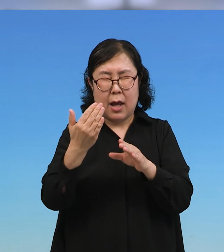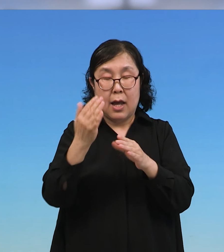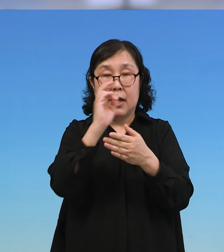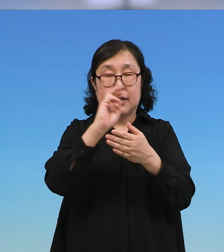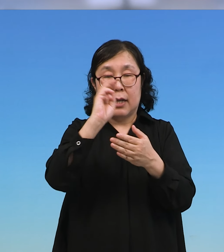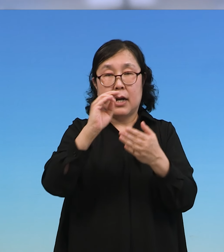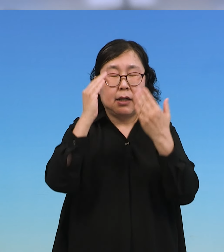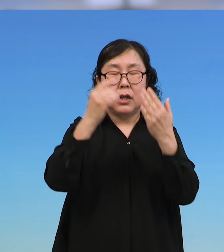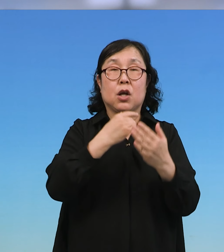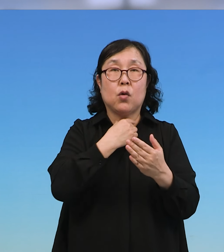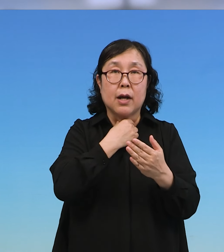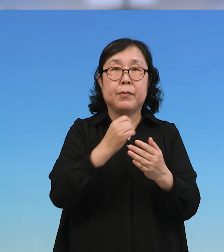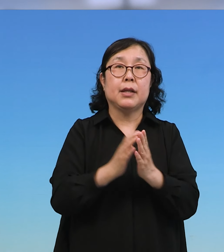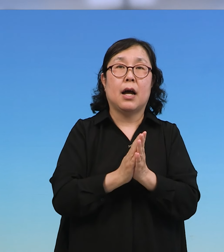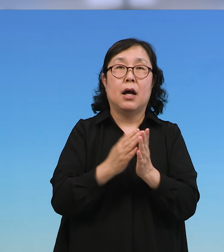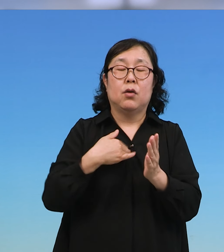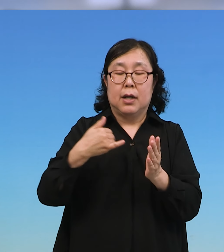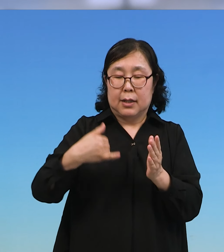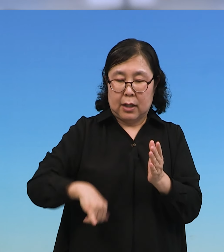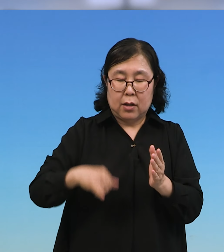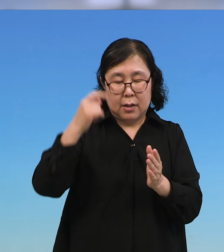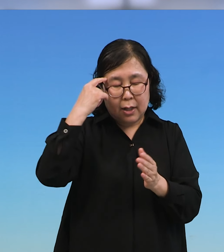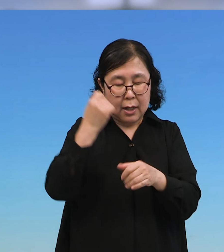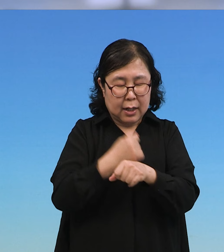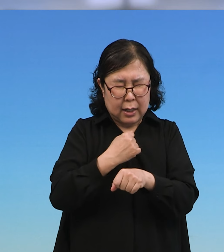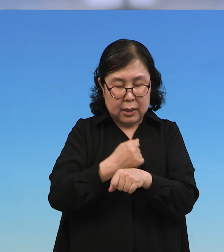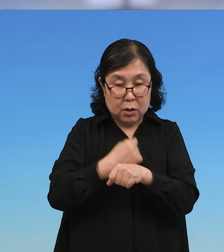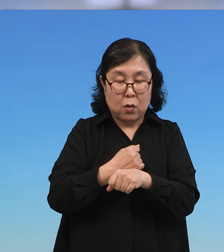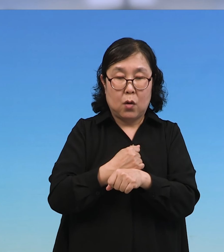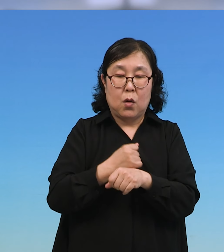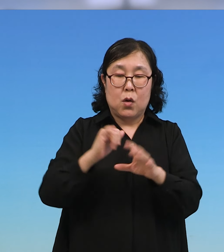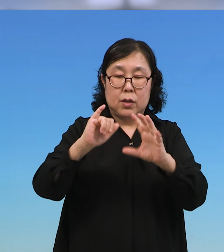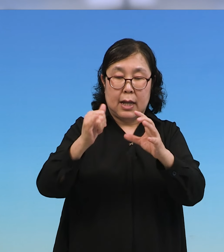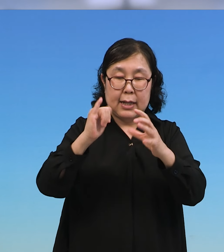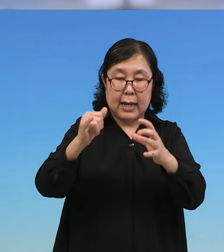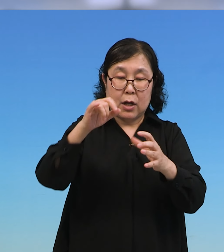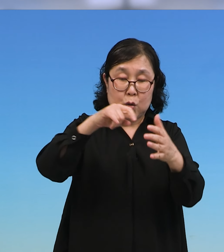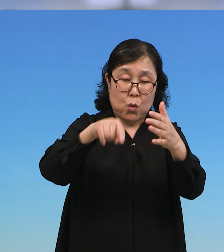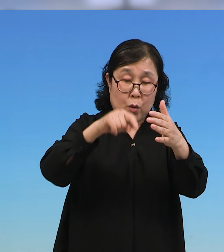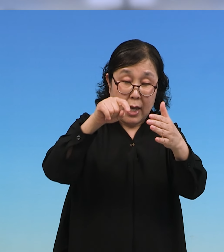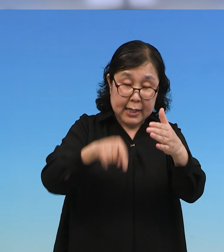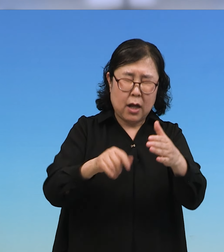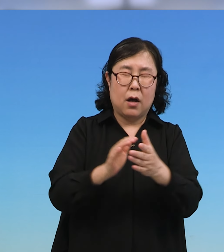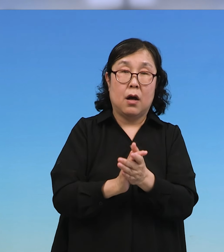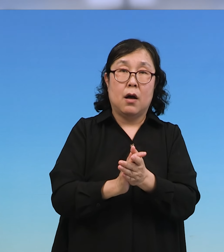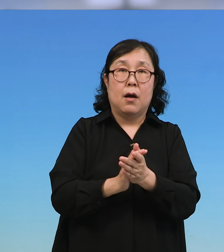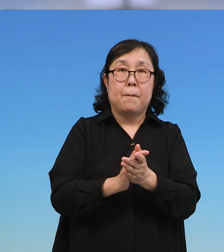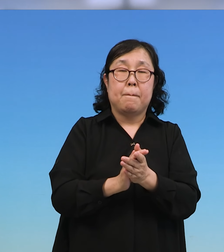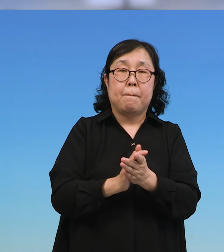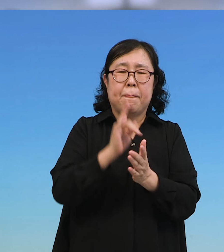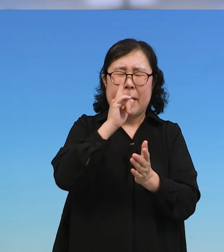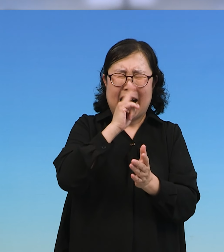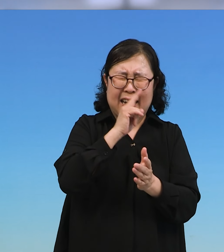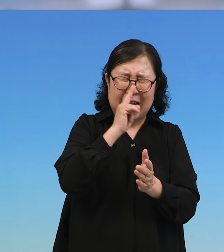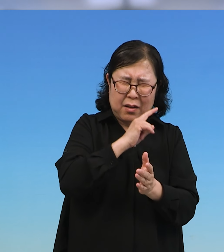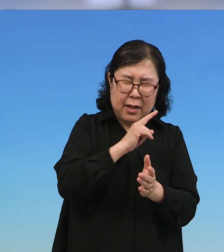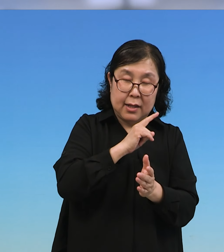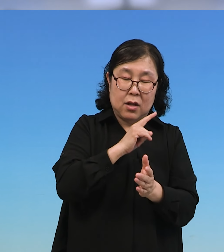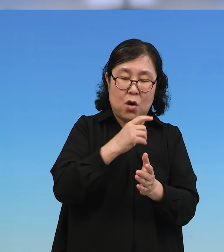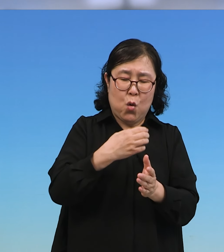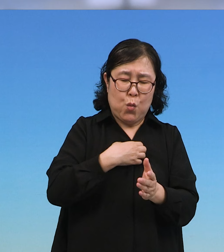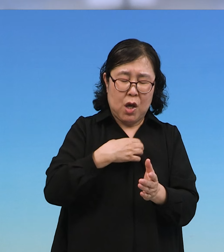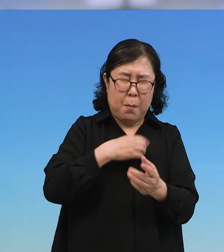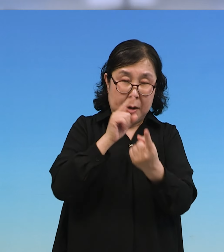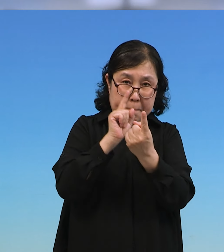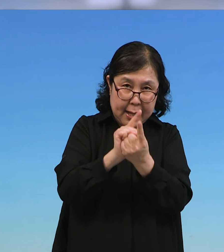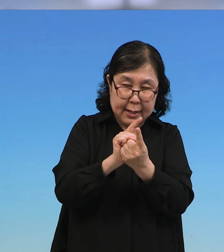없이 거절감을 당하고 세상에 나가 사울에게 살해 위협을 당하는 그 청년들에게 용기를 주고